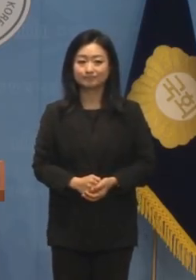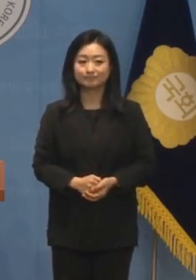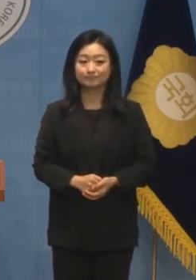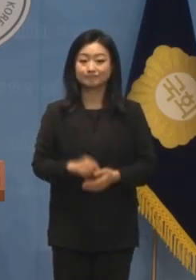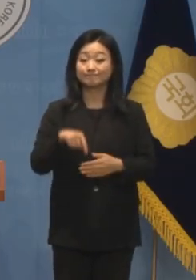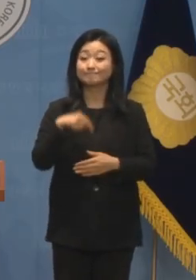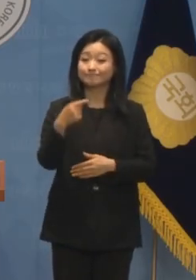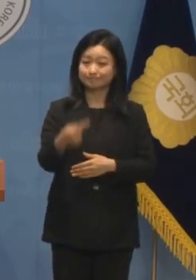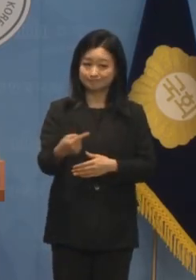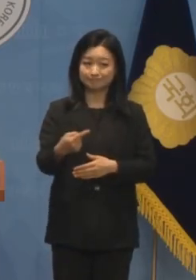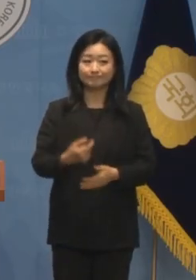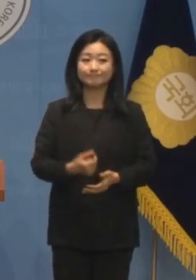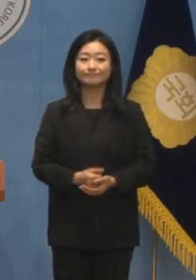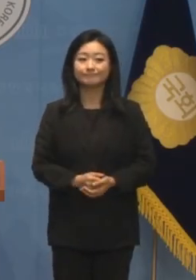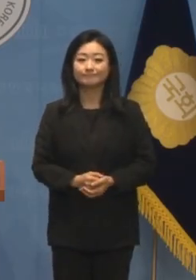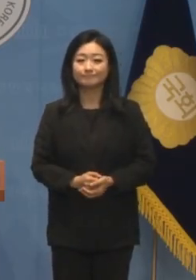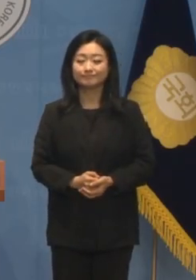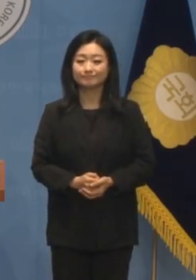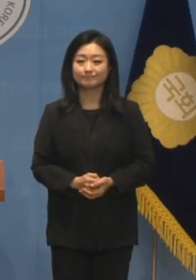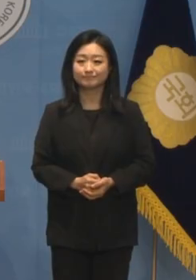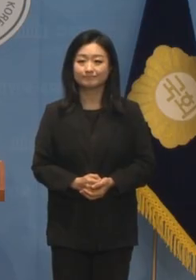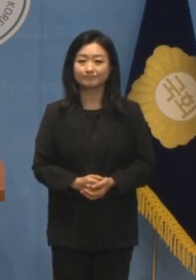두 번째 브리핑 시작하겠습니다.